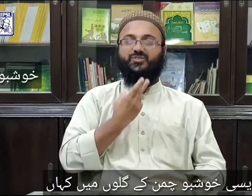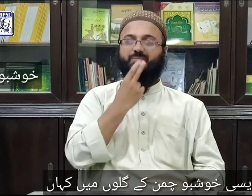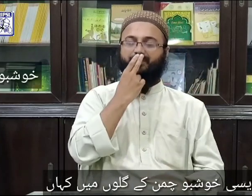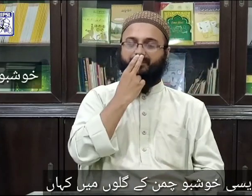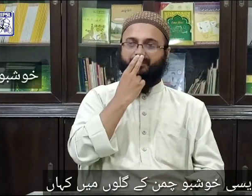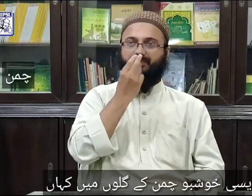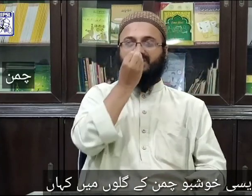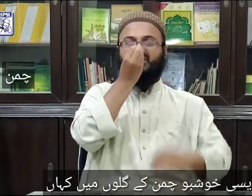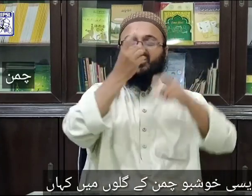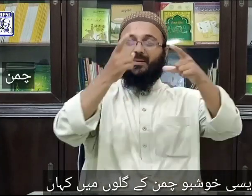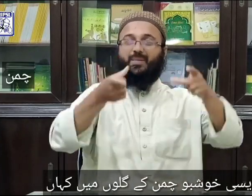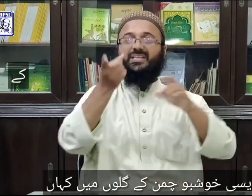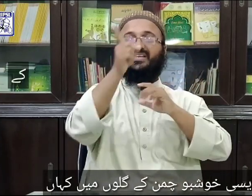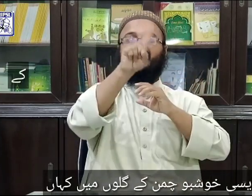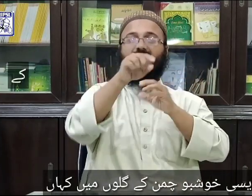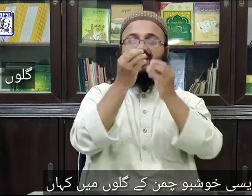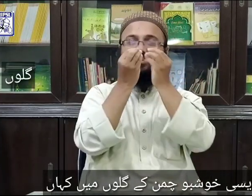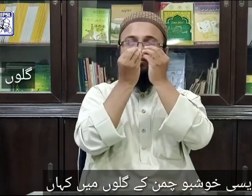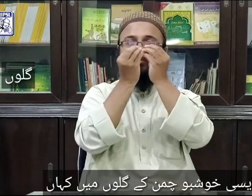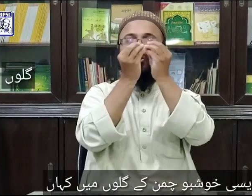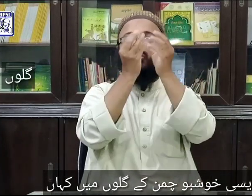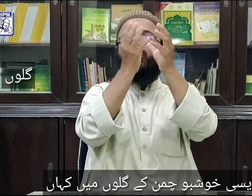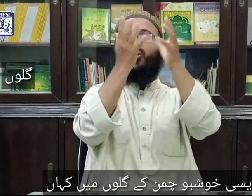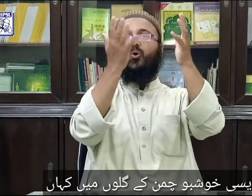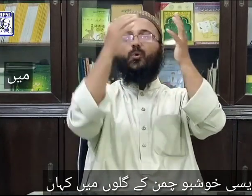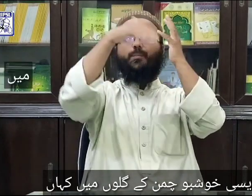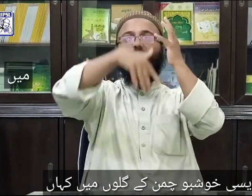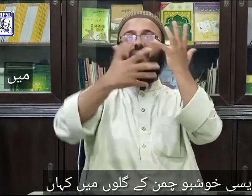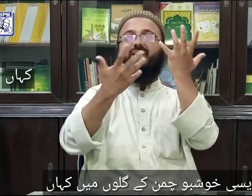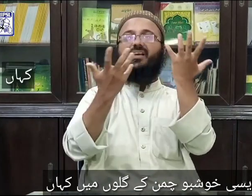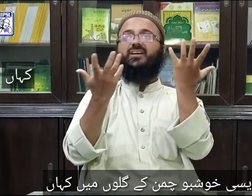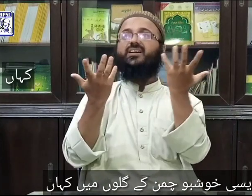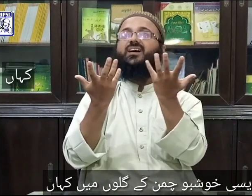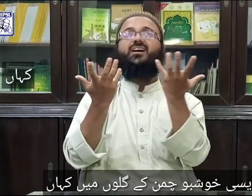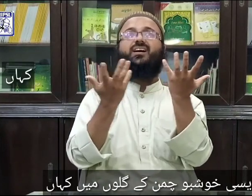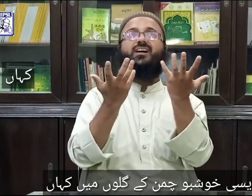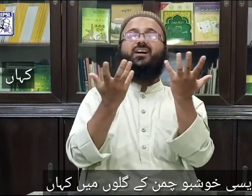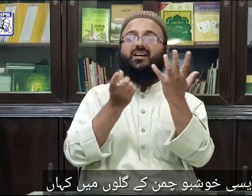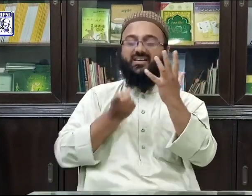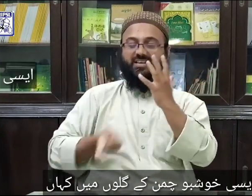خوشبو چمن کے گلوں میں کہا